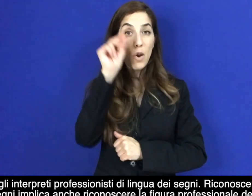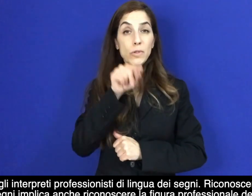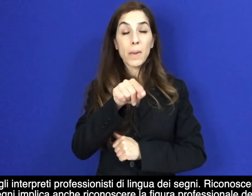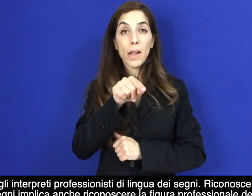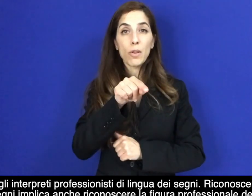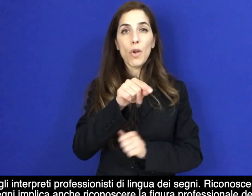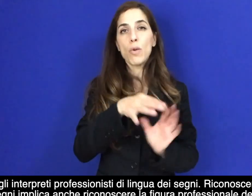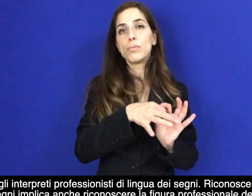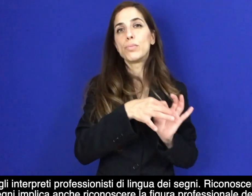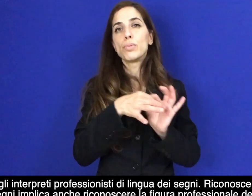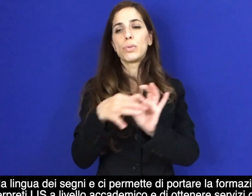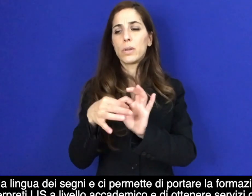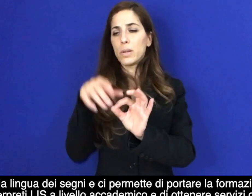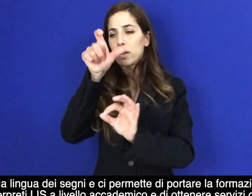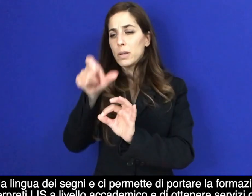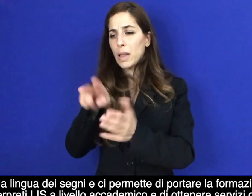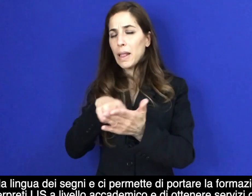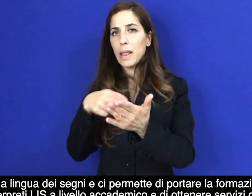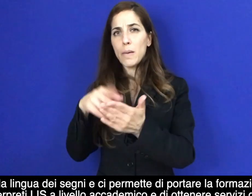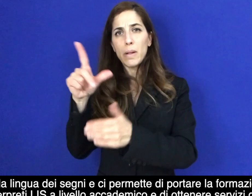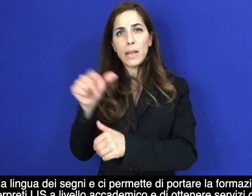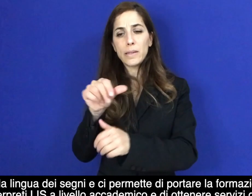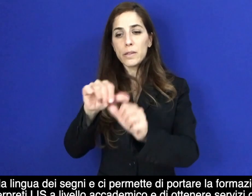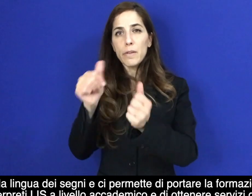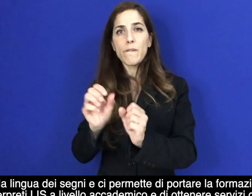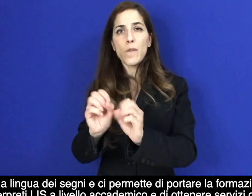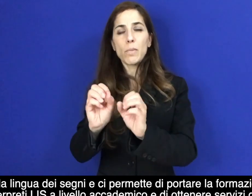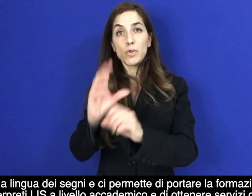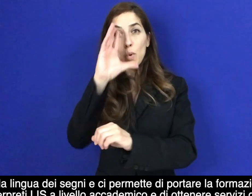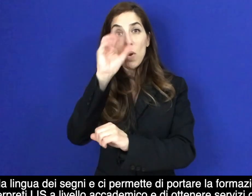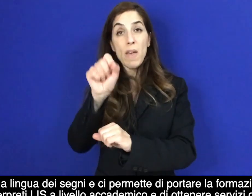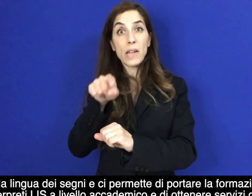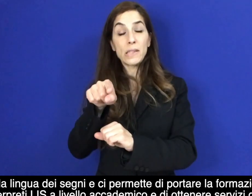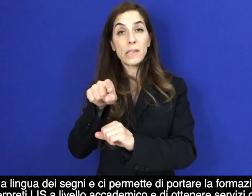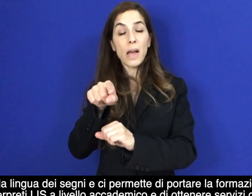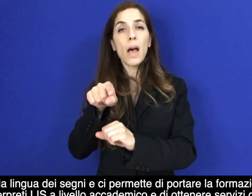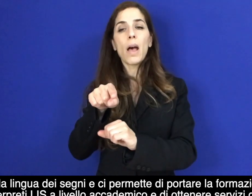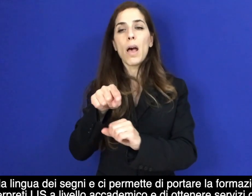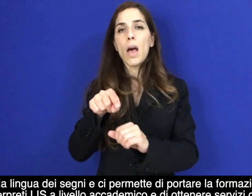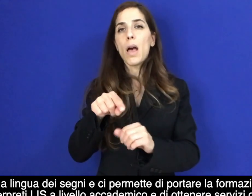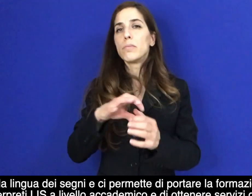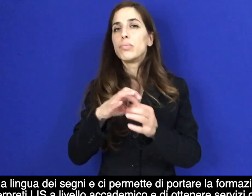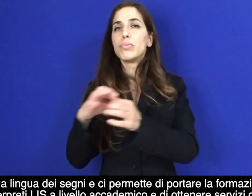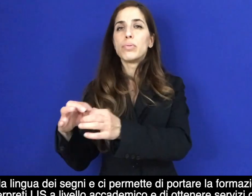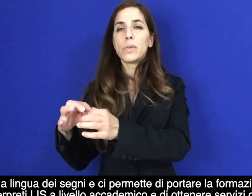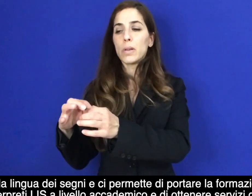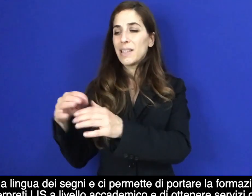degli interpreti e ci permette di portare la formazione degli interpreti lis a livello accademico e di